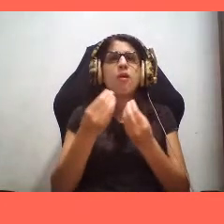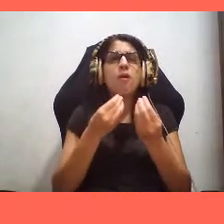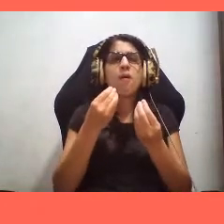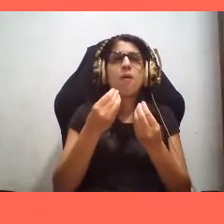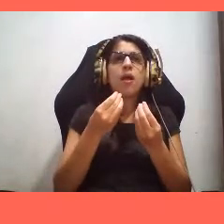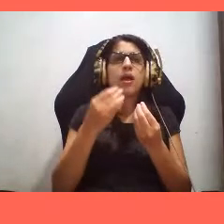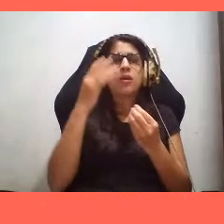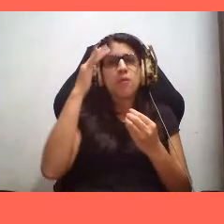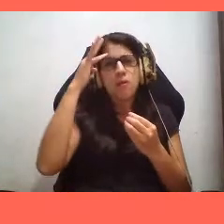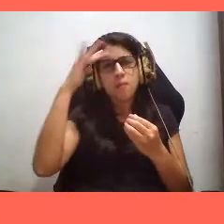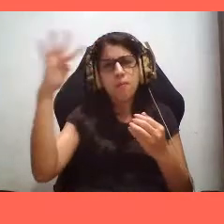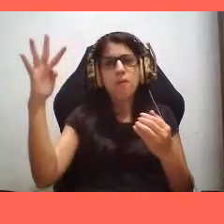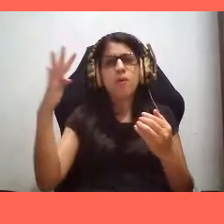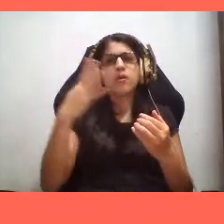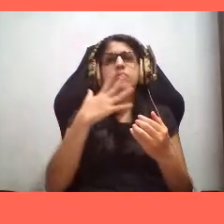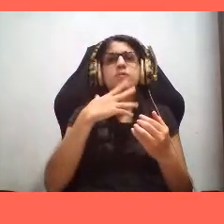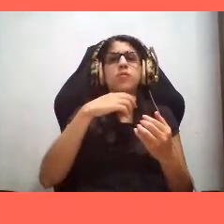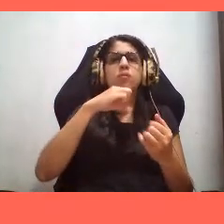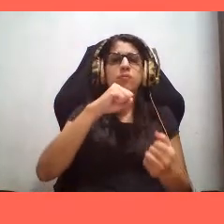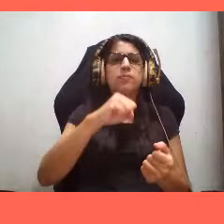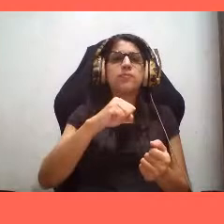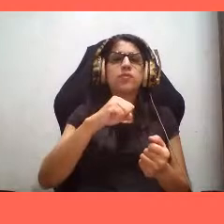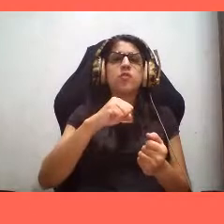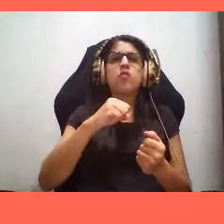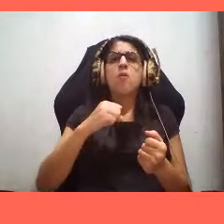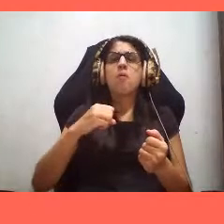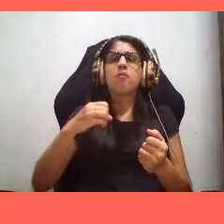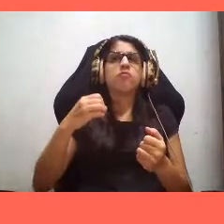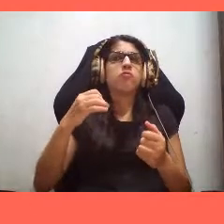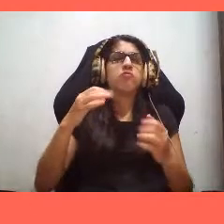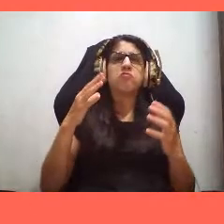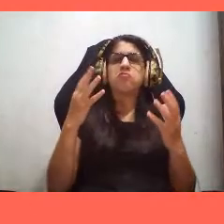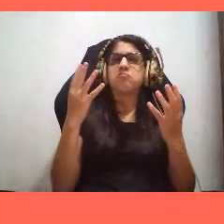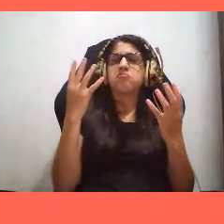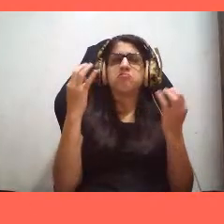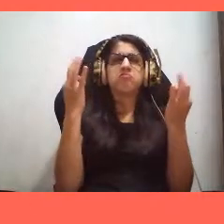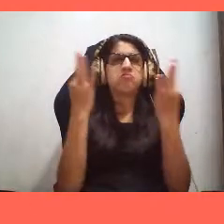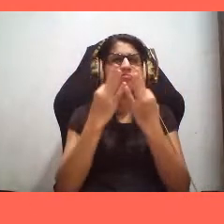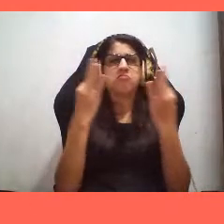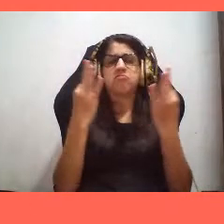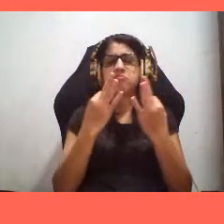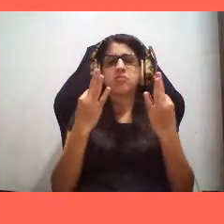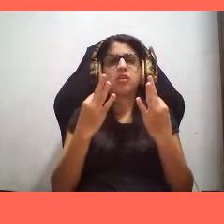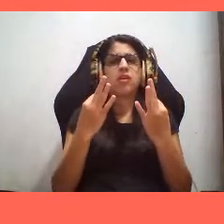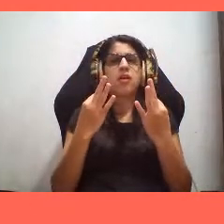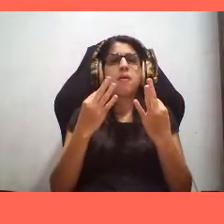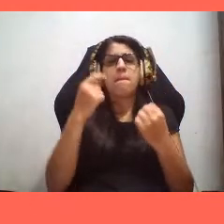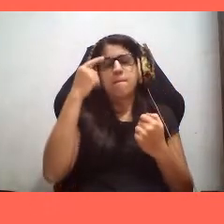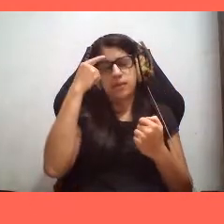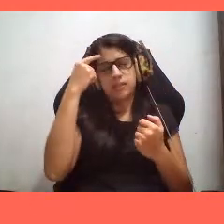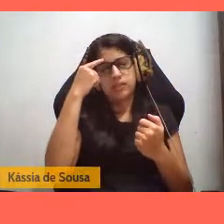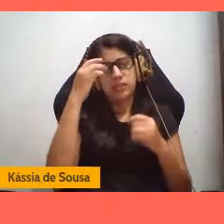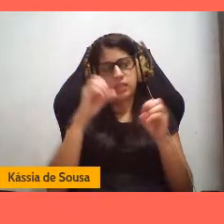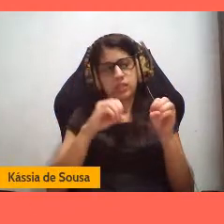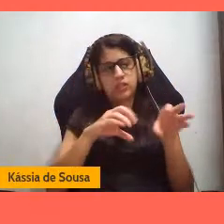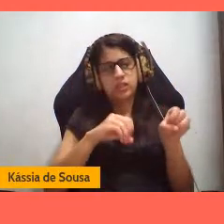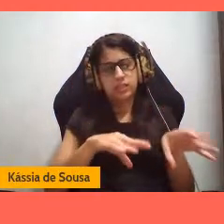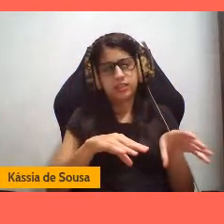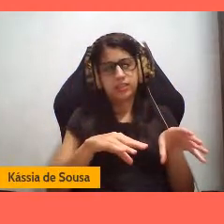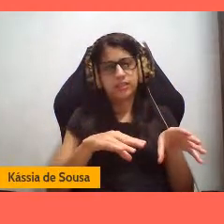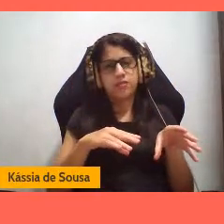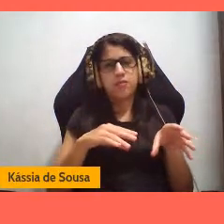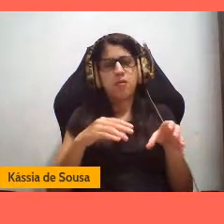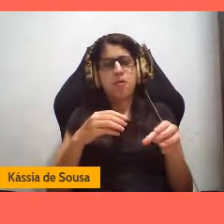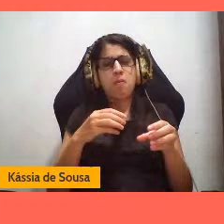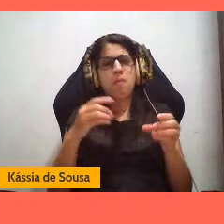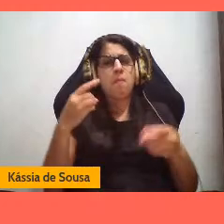Freire, que foi encantadora, de pensar a educação de uma política boa,